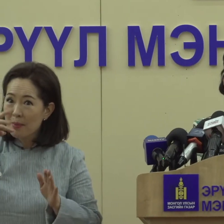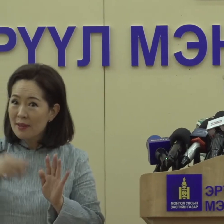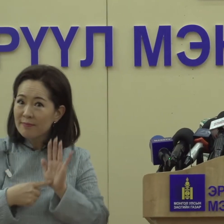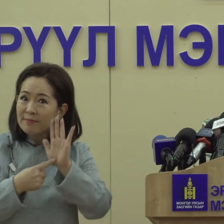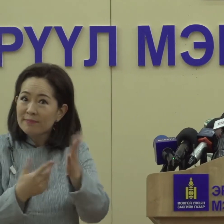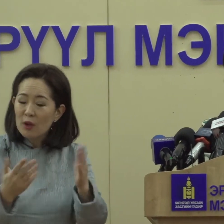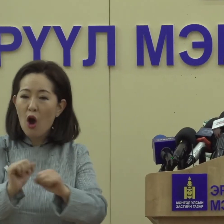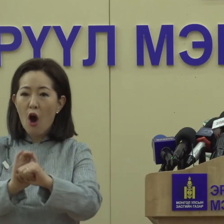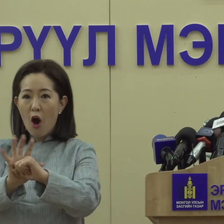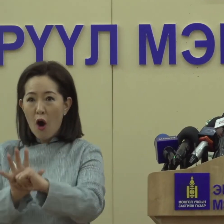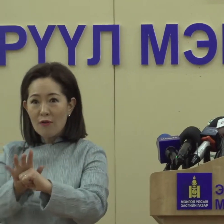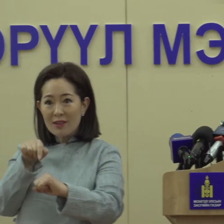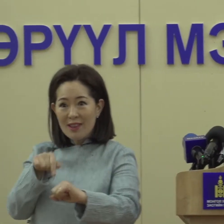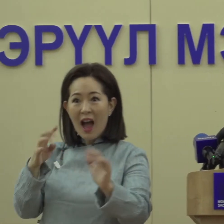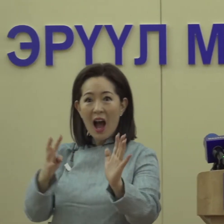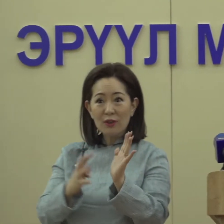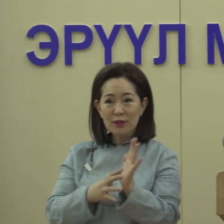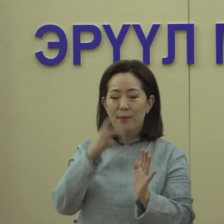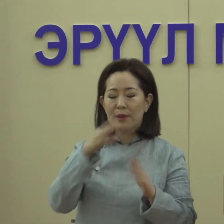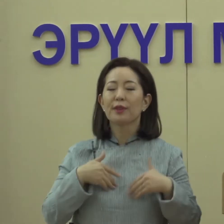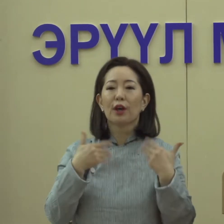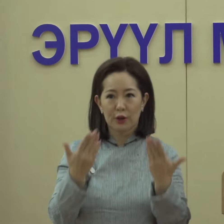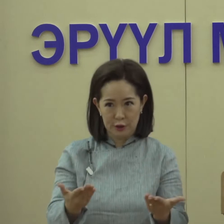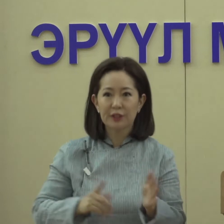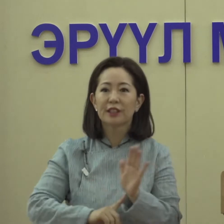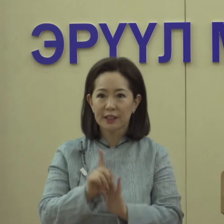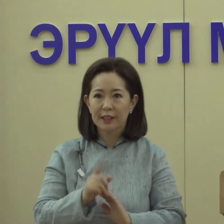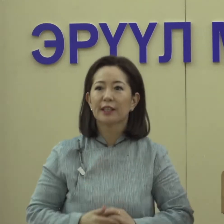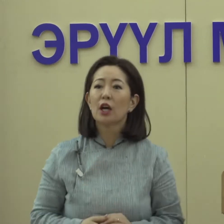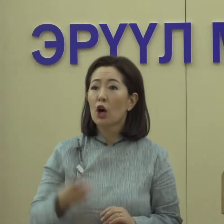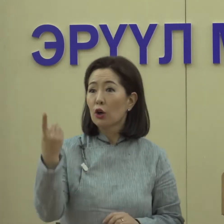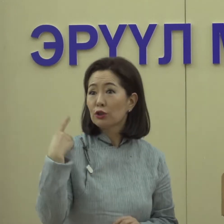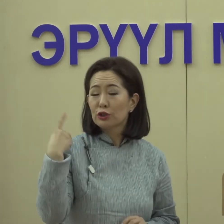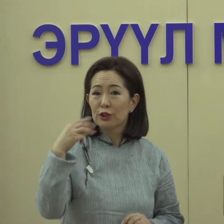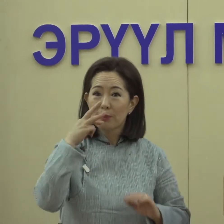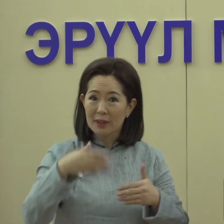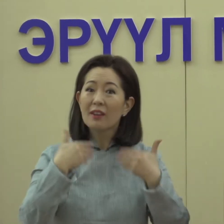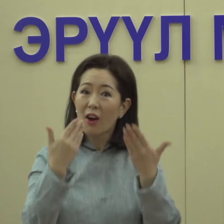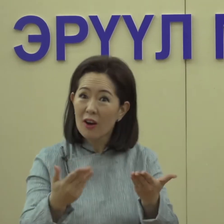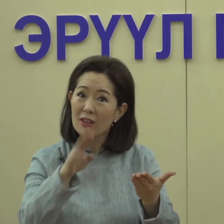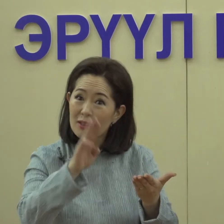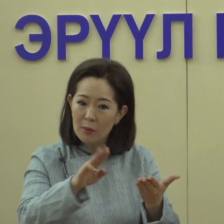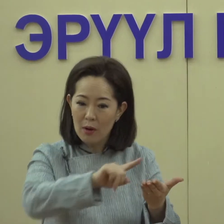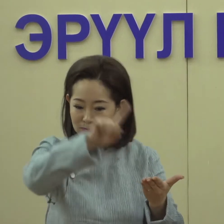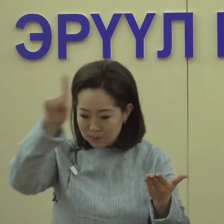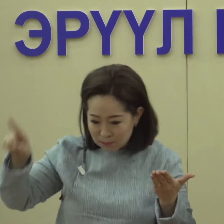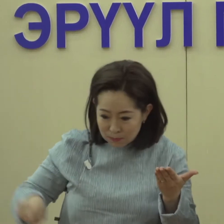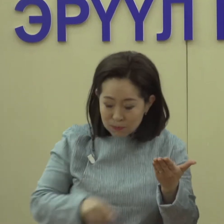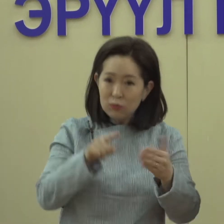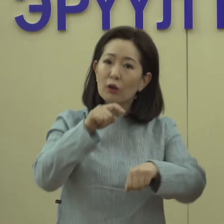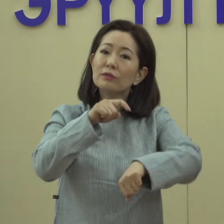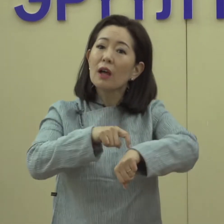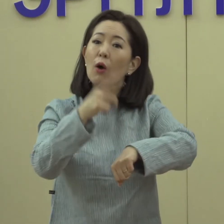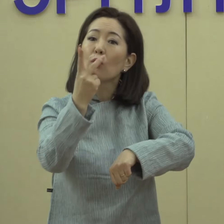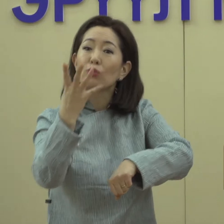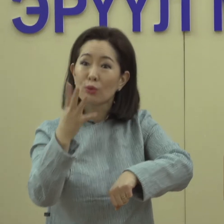Коронавирус халдвар буюу COVID-19-ийн талаарх ээлжит мэдээллийг эхэлж байна. За өчигдөр та бүхэнд мэдээлэл хийснээс хойш 24 цагийн дотор